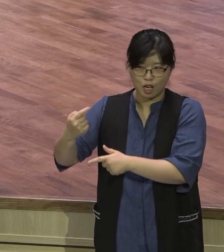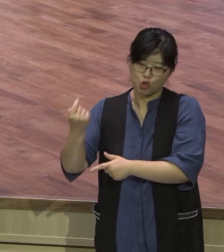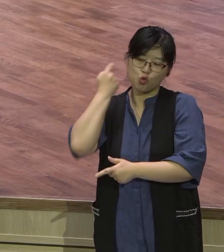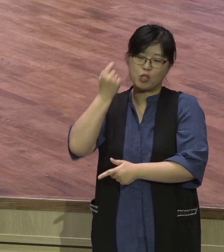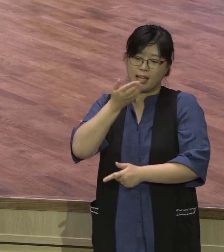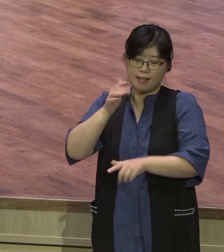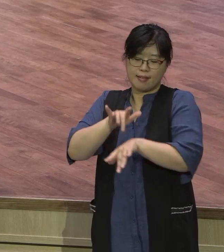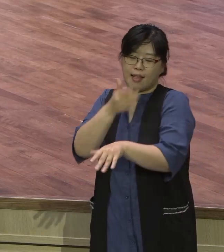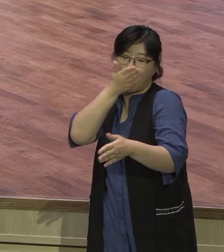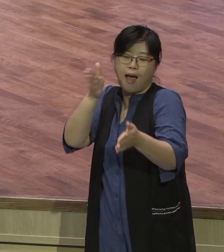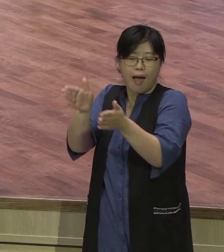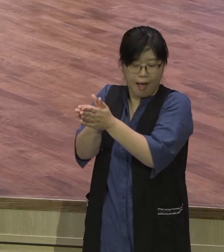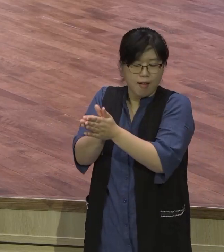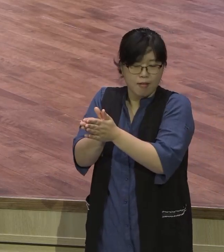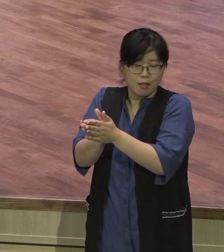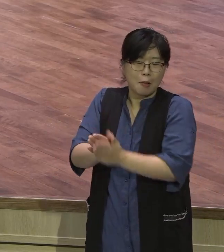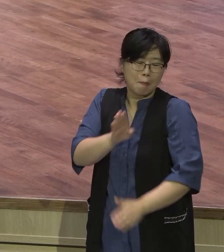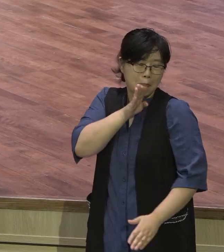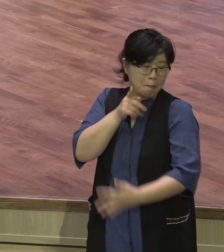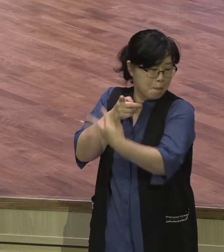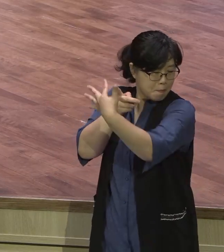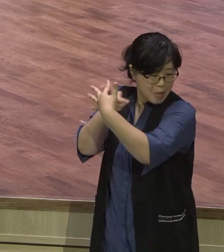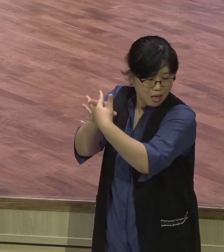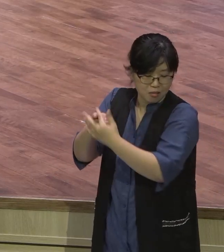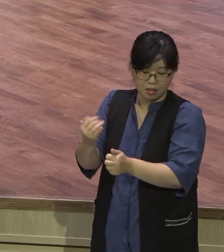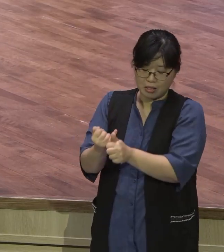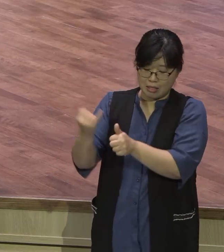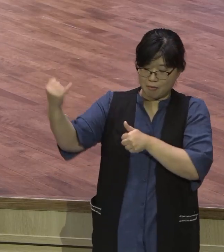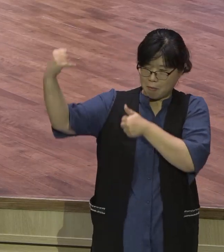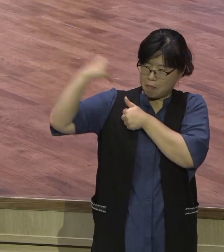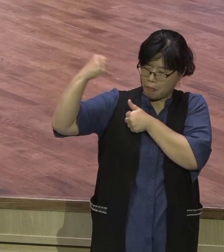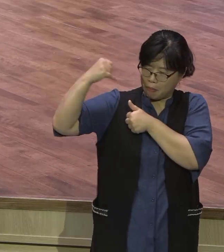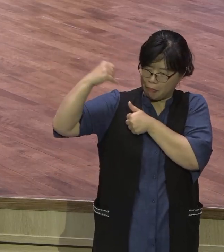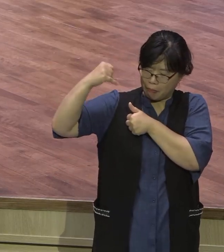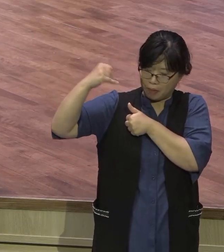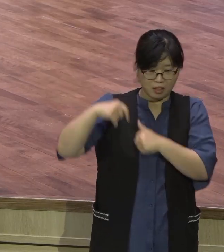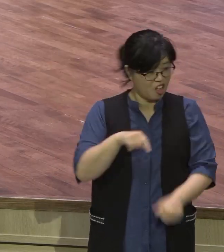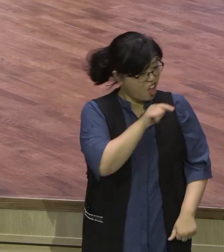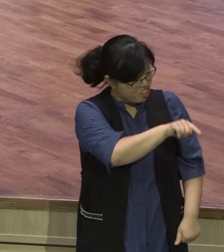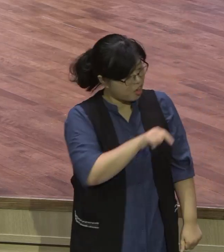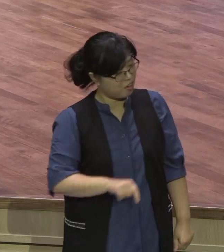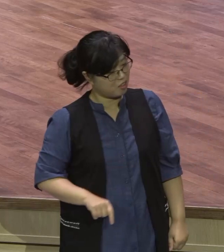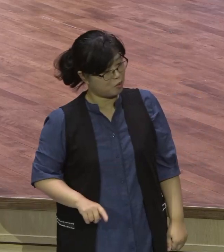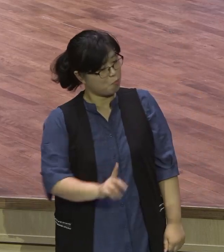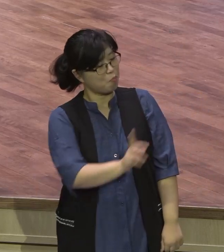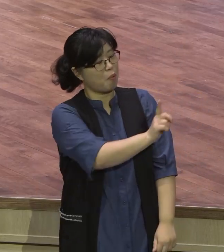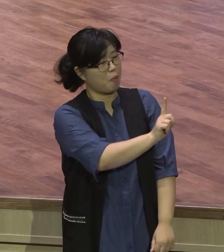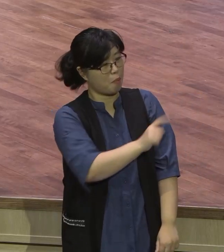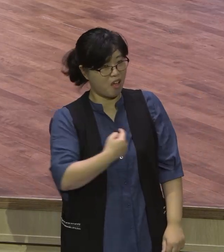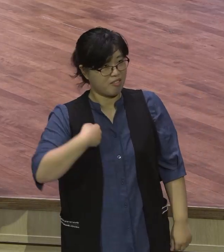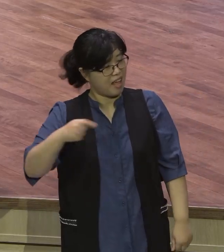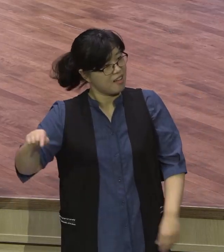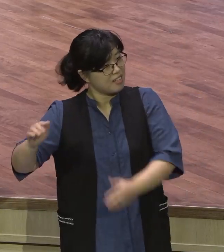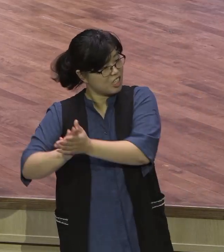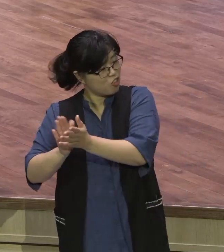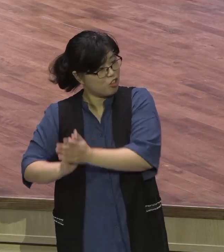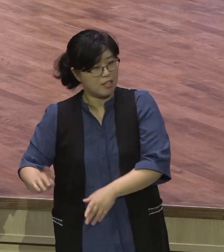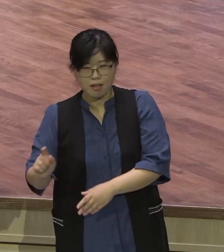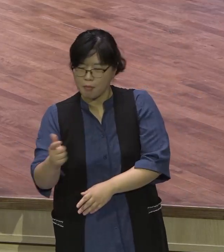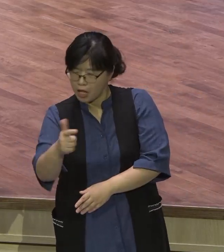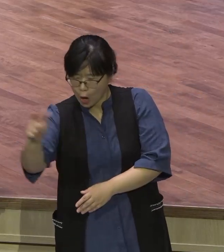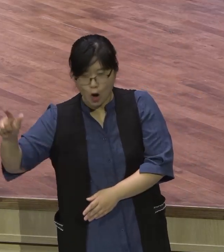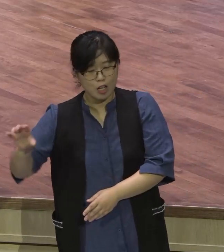말이야 그 착한 흥부 남편을 막 괴롭히는거 이 무능한 인간아 이 니 막 빠져 나 지금 아무 반응도 하니까